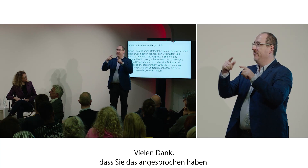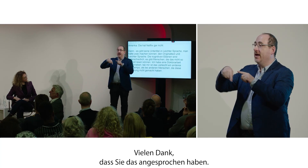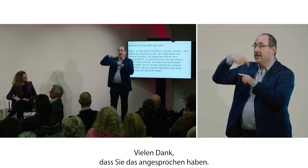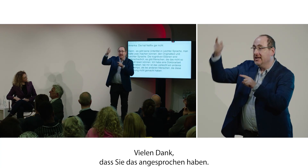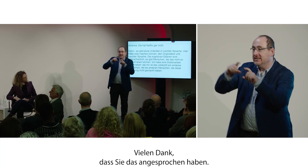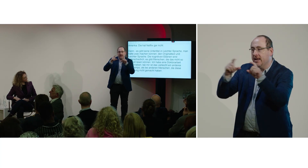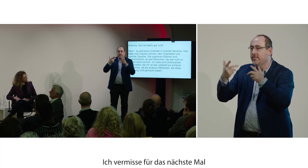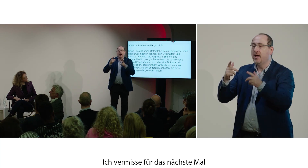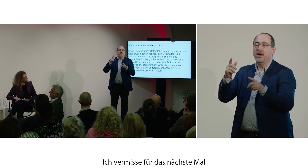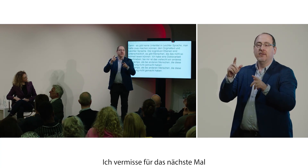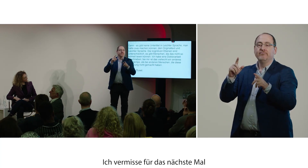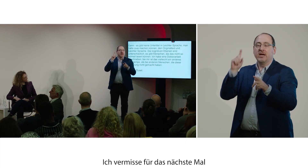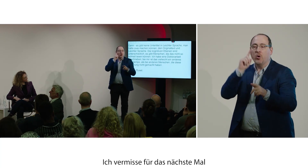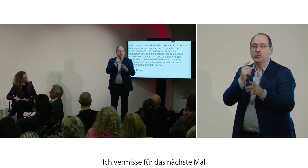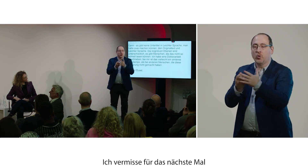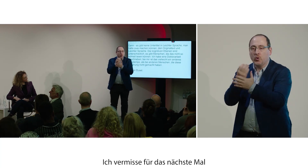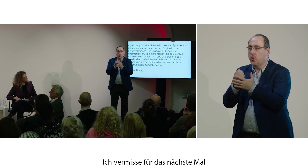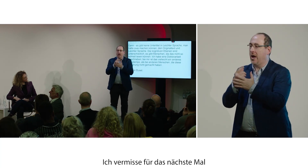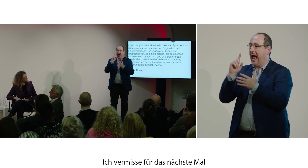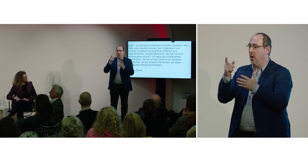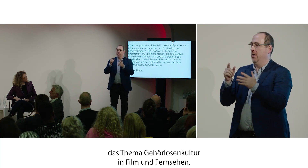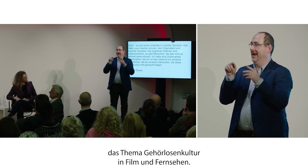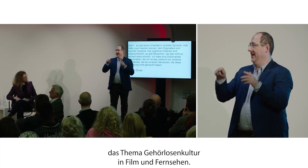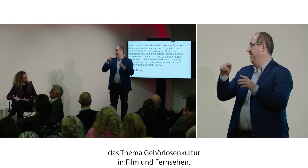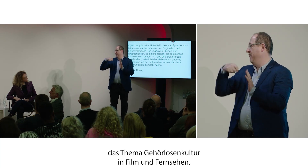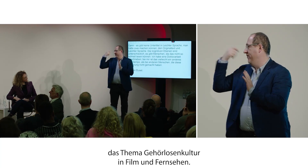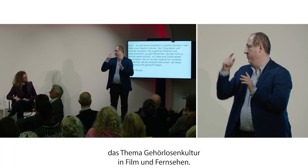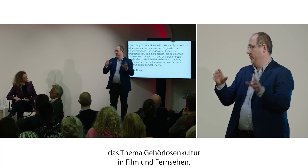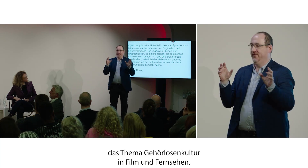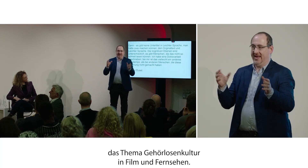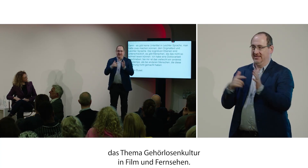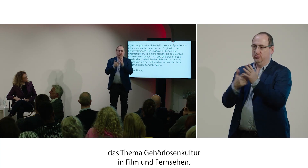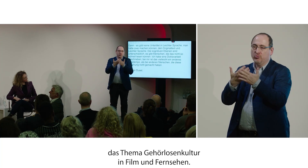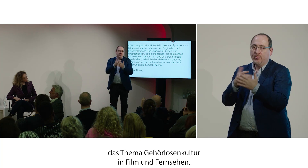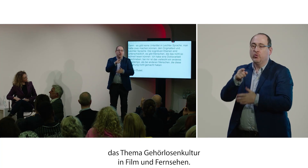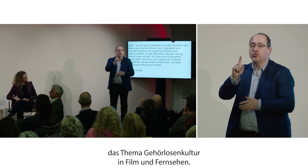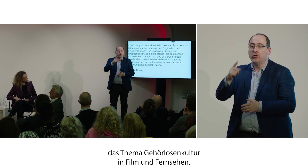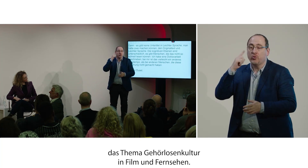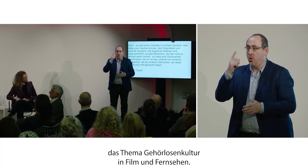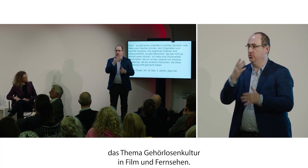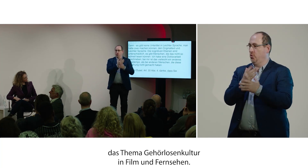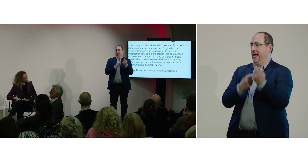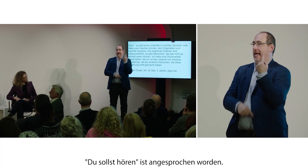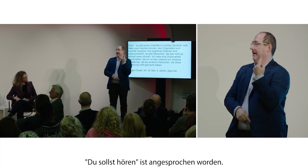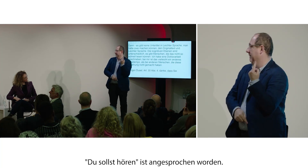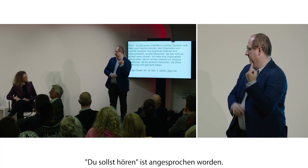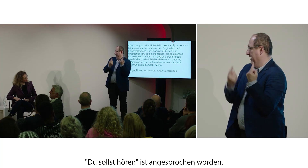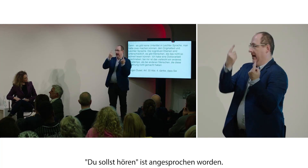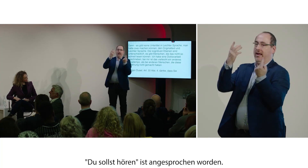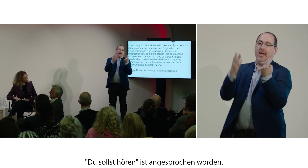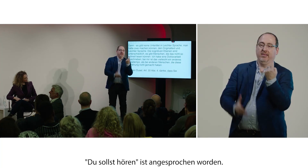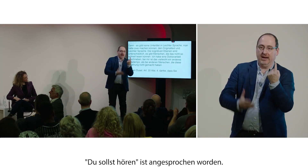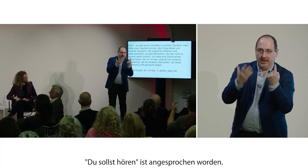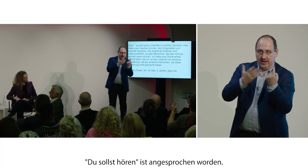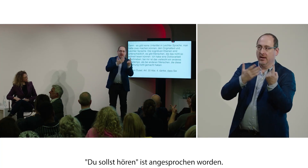angesprochen haben. Ich vermisse eigentlich das nächste Mal das Thema Gehörlosenkultur in Film und Fernsehen. Also du